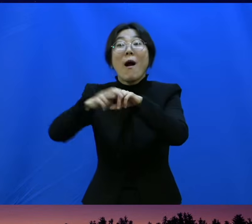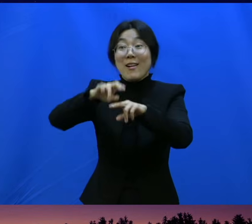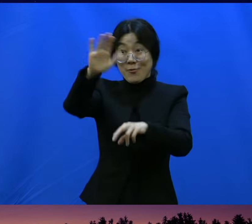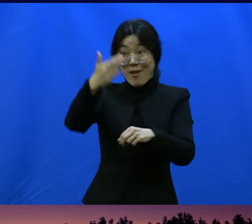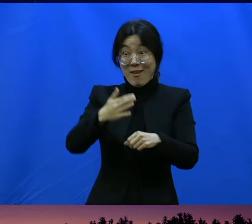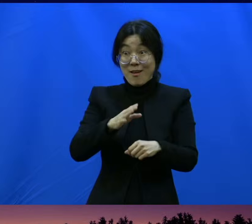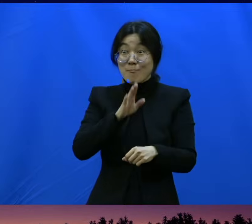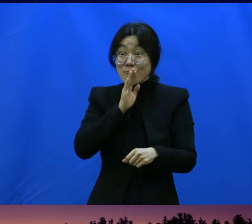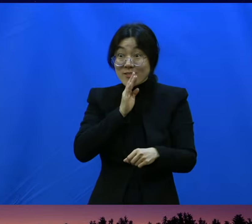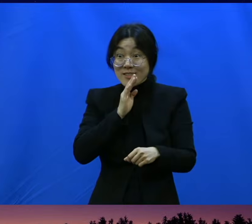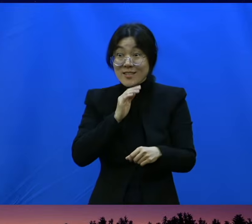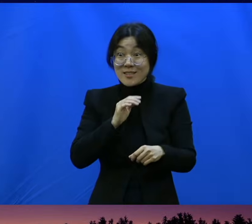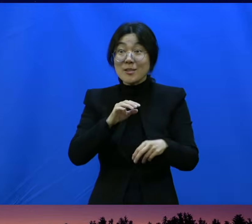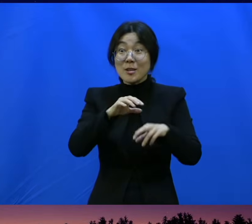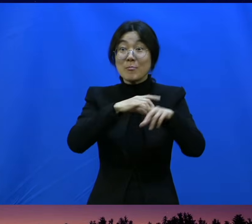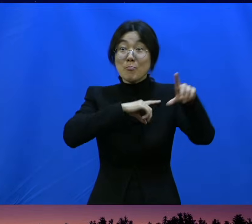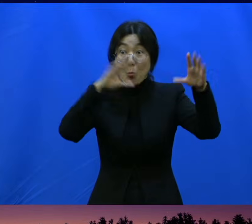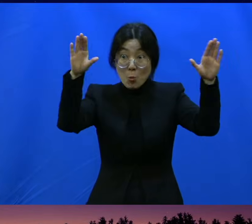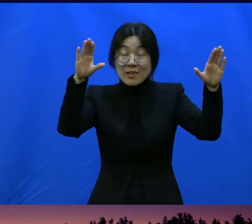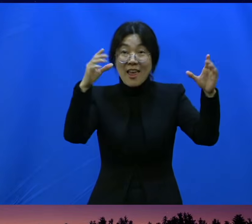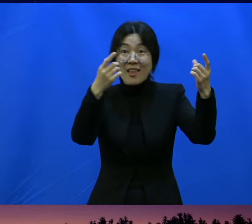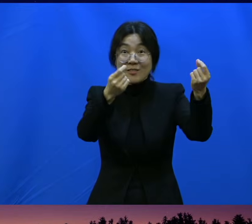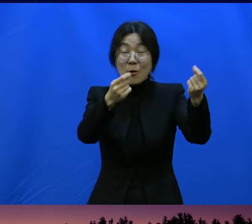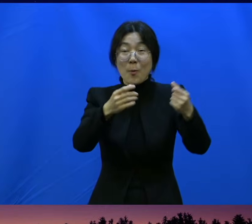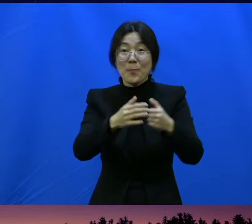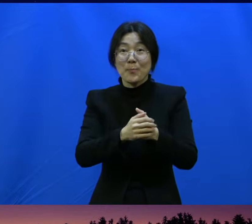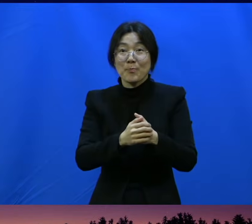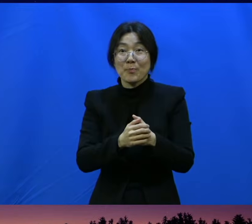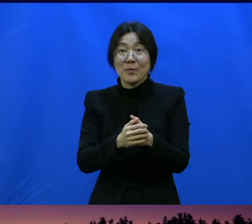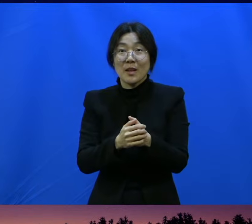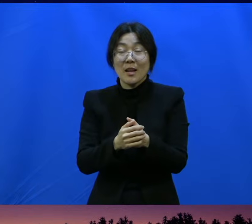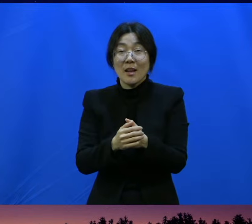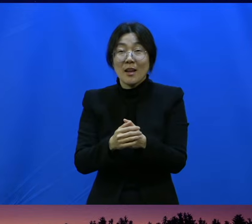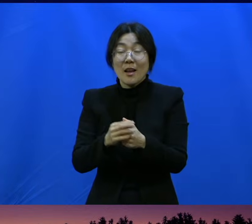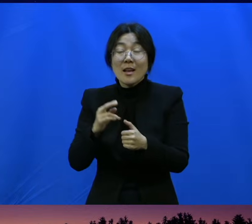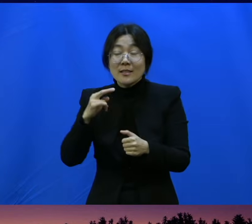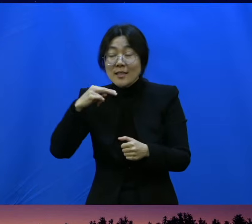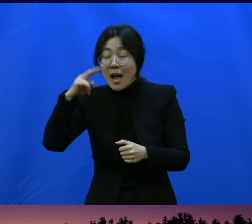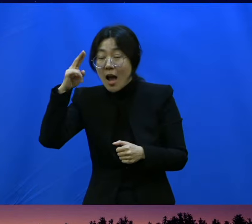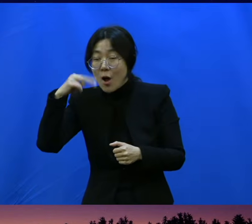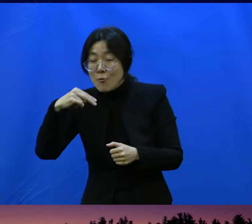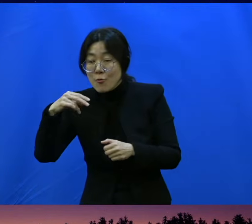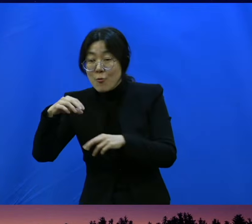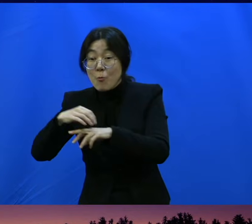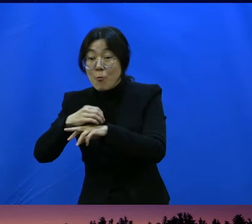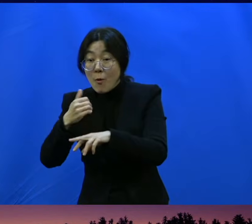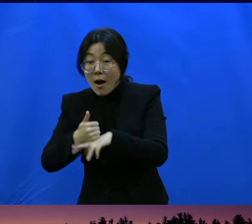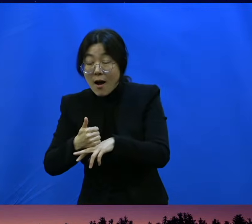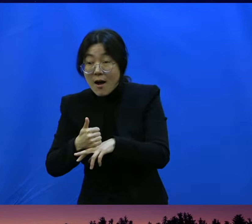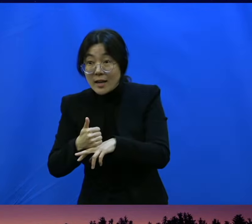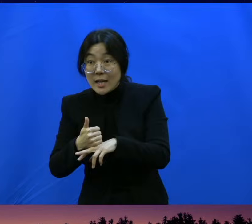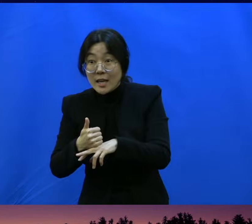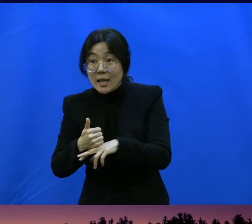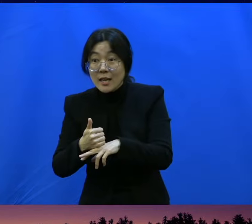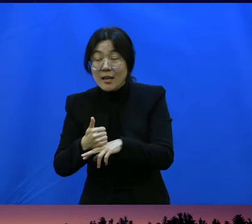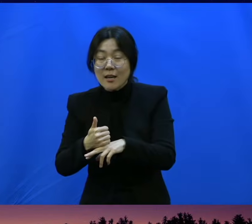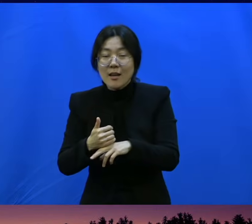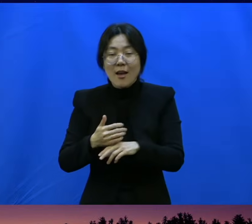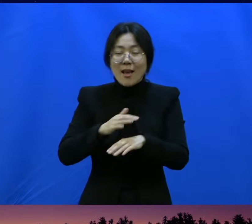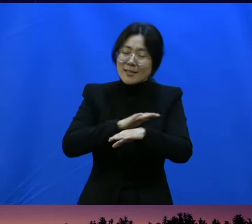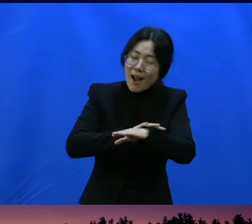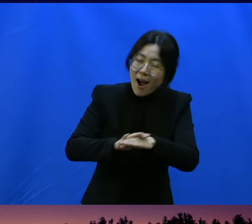시련의 바람이 몰아닥칩니다. 무슨 일이 나죠? 사울 왕이 그를 시기하기 시작한